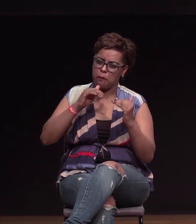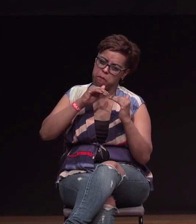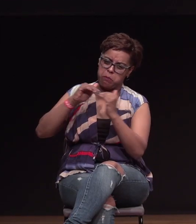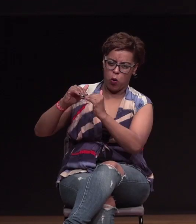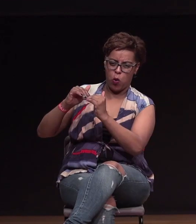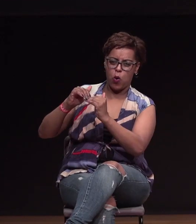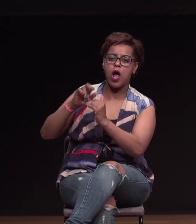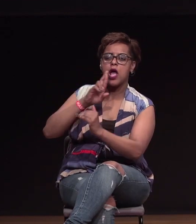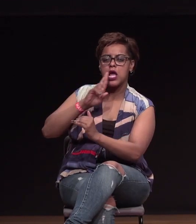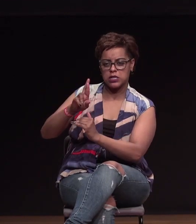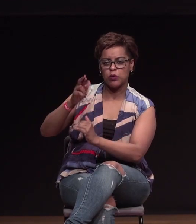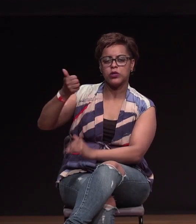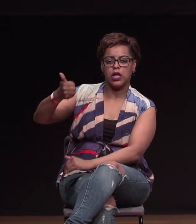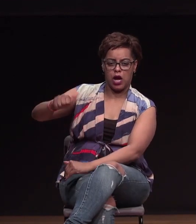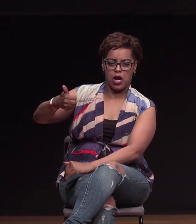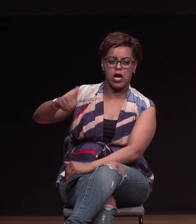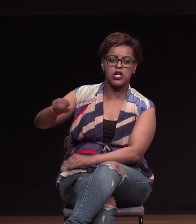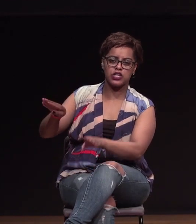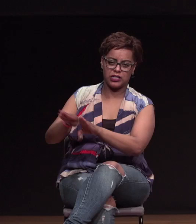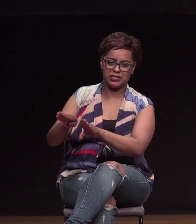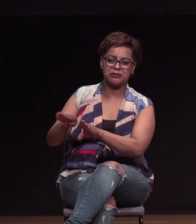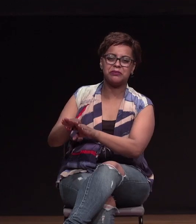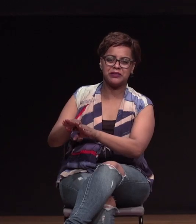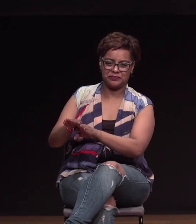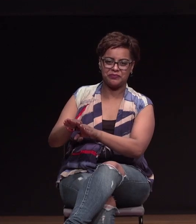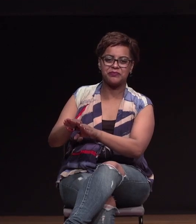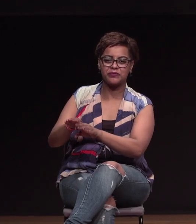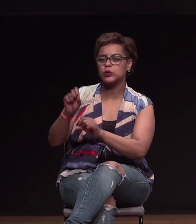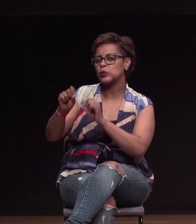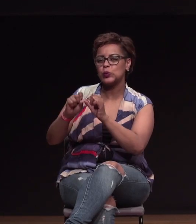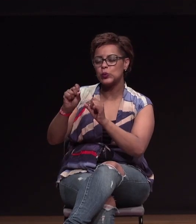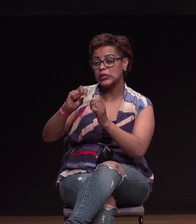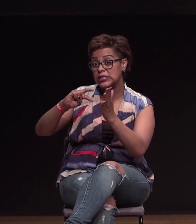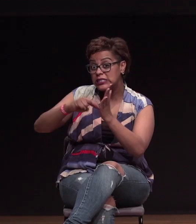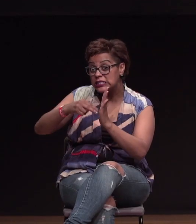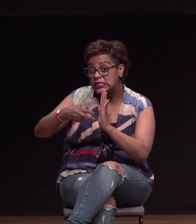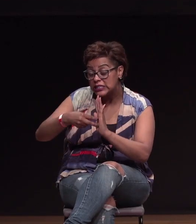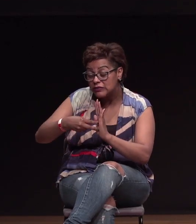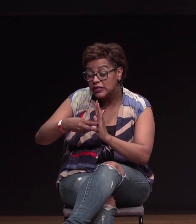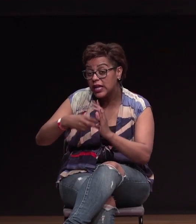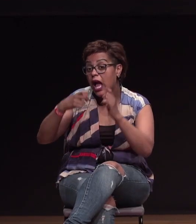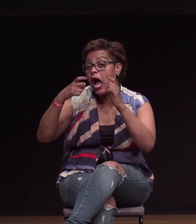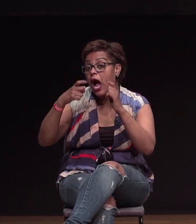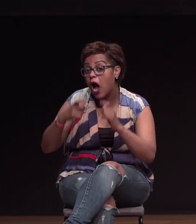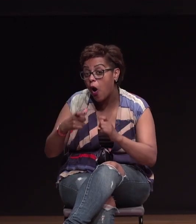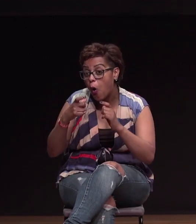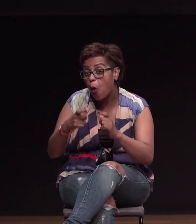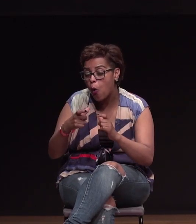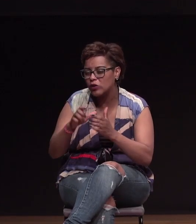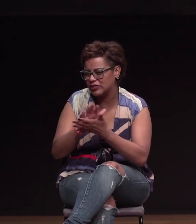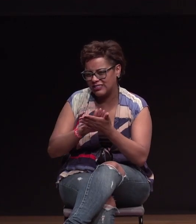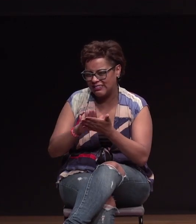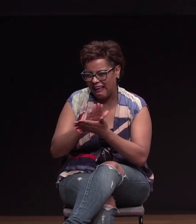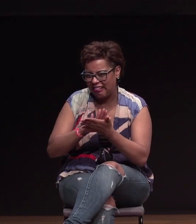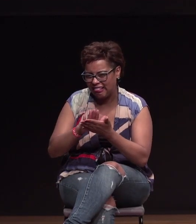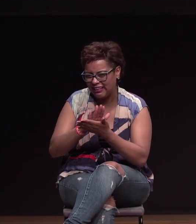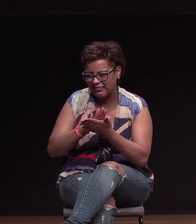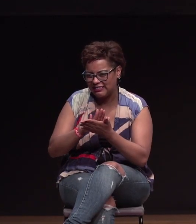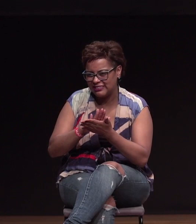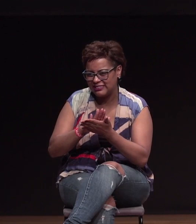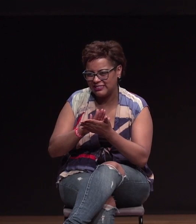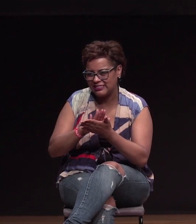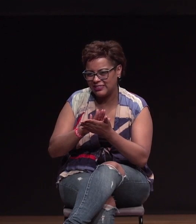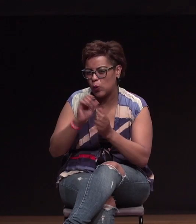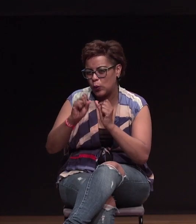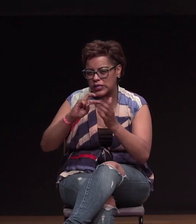vida dizendo como cada uma daquelas 4 palavras não diz rigorosamente nada em relação ao que